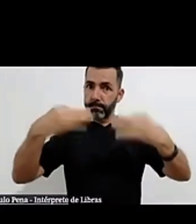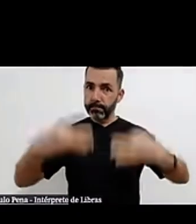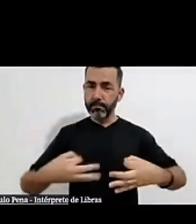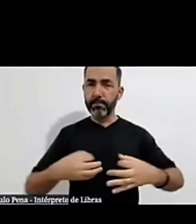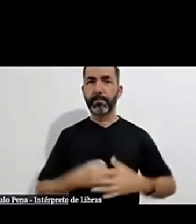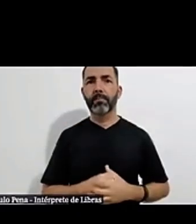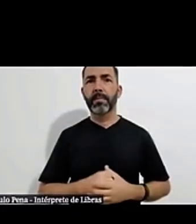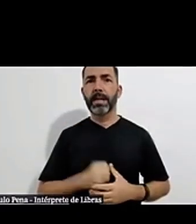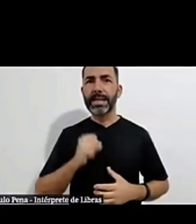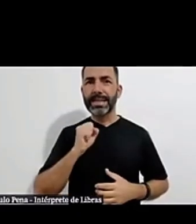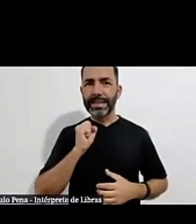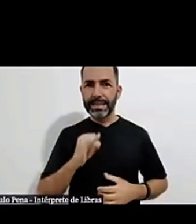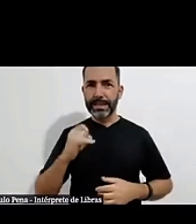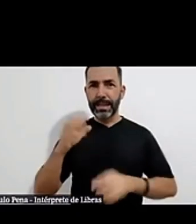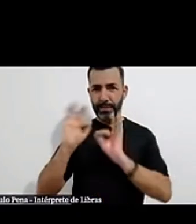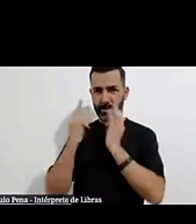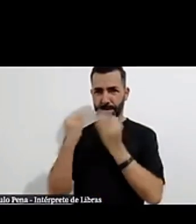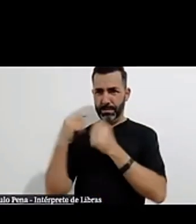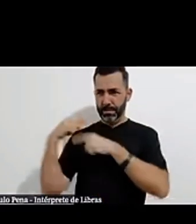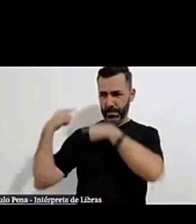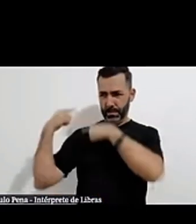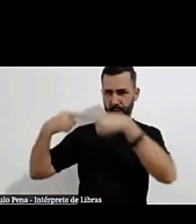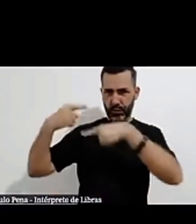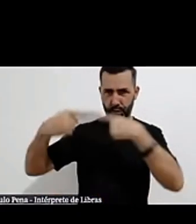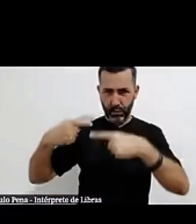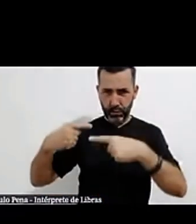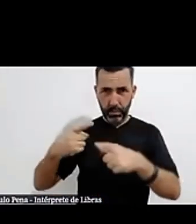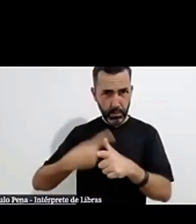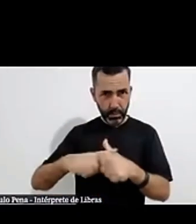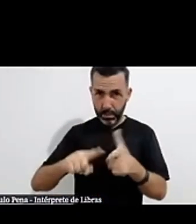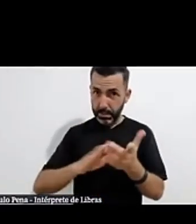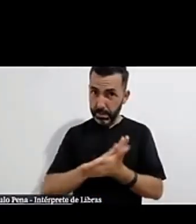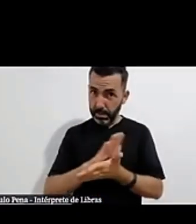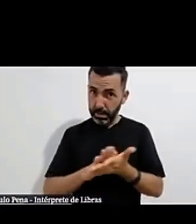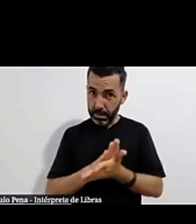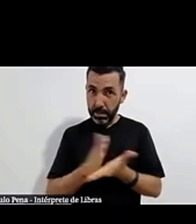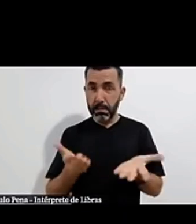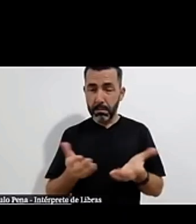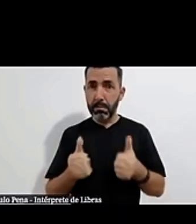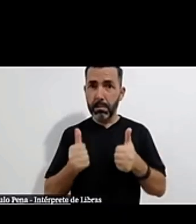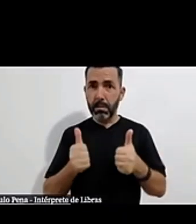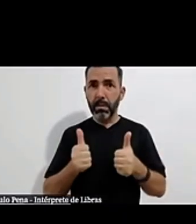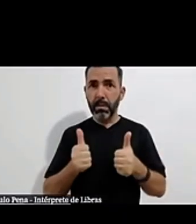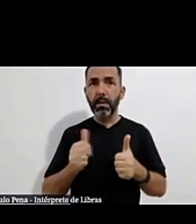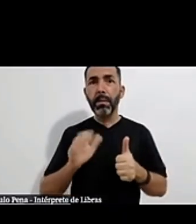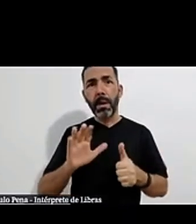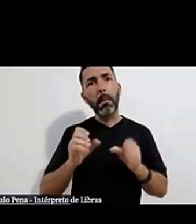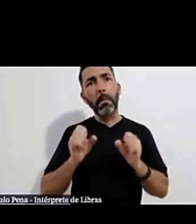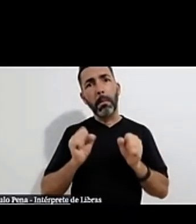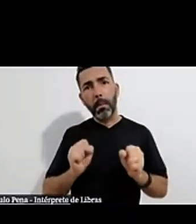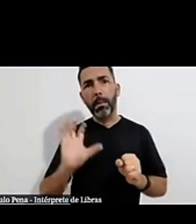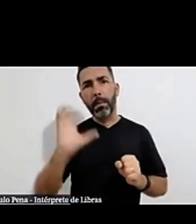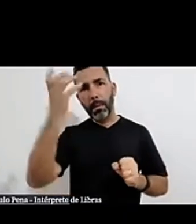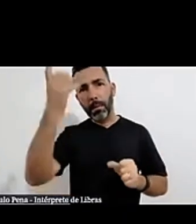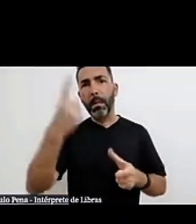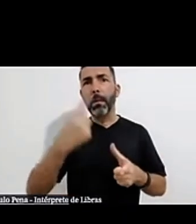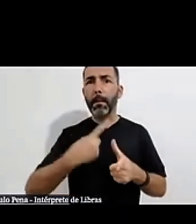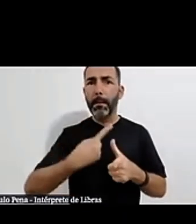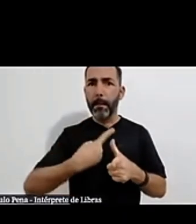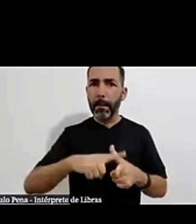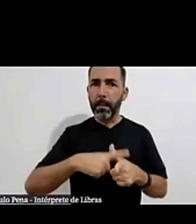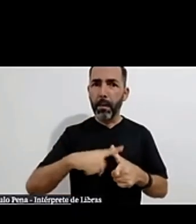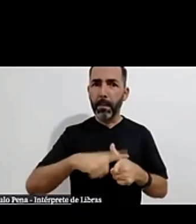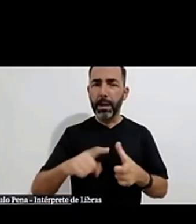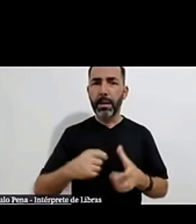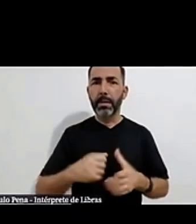ter dificuldades, né, para fazer com que o coração trabalhe leve,